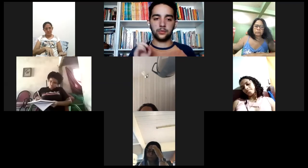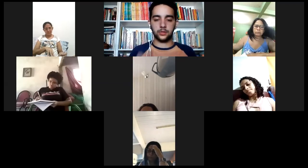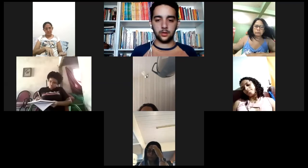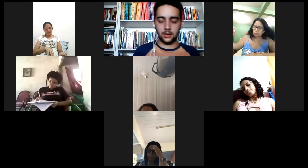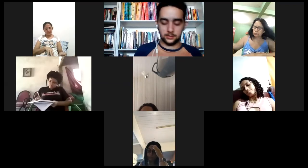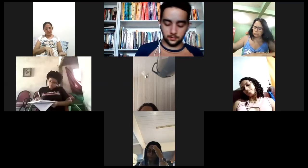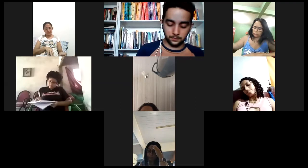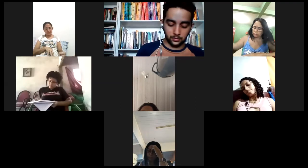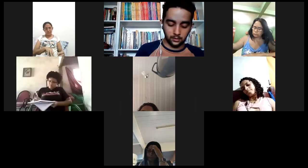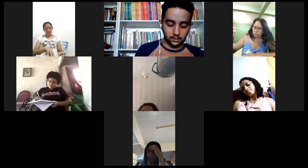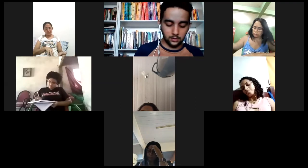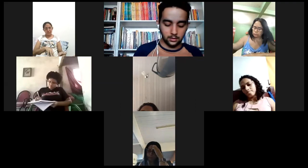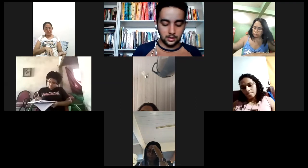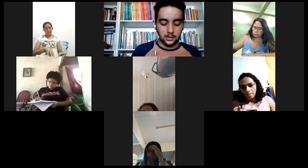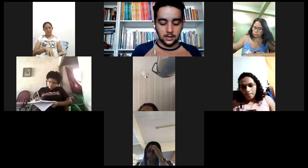um ponto de interrogação.